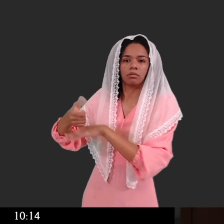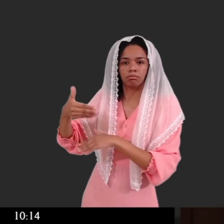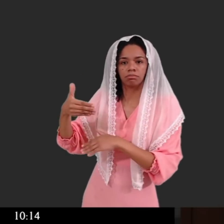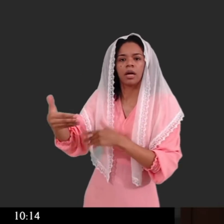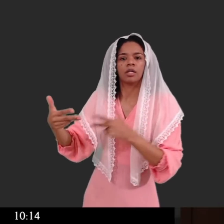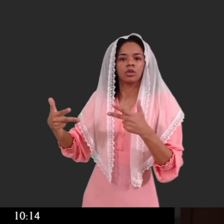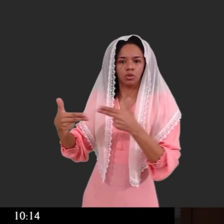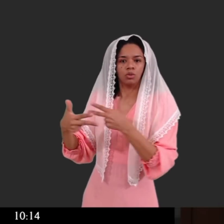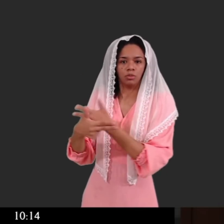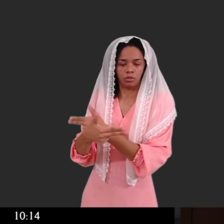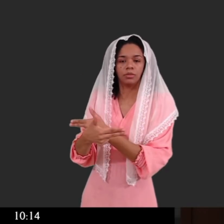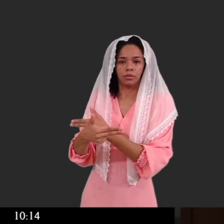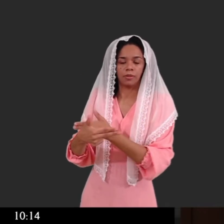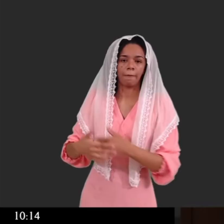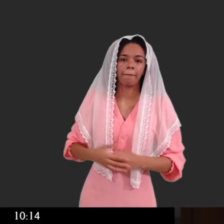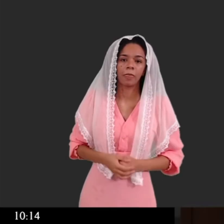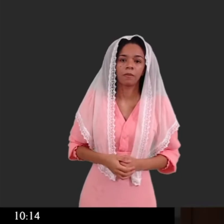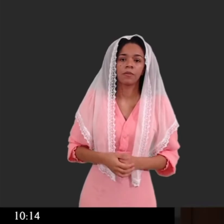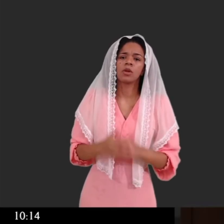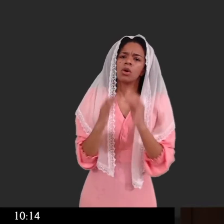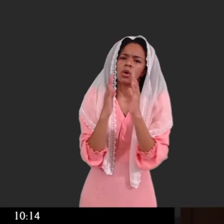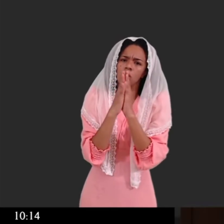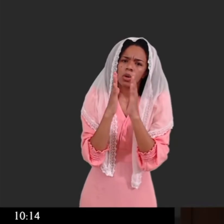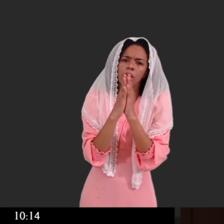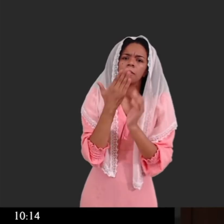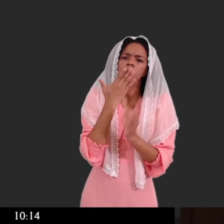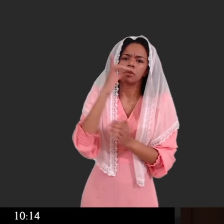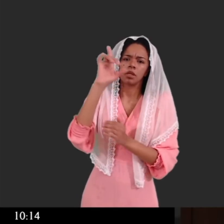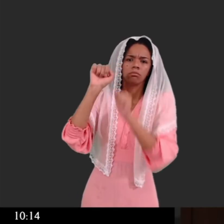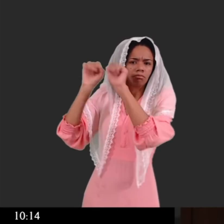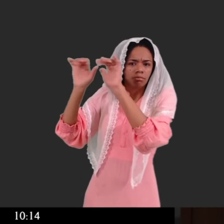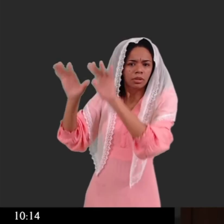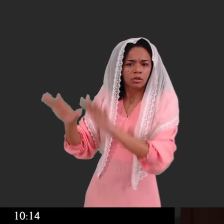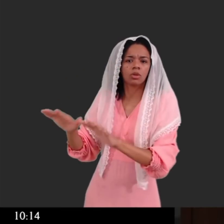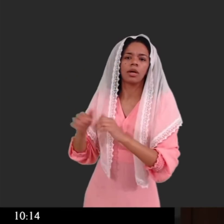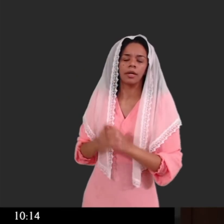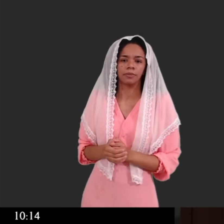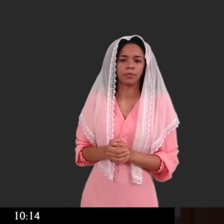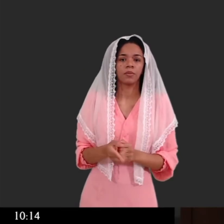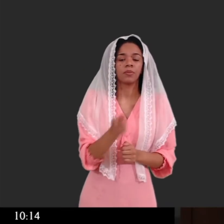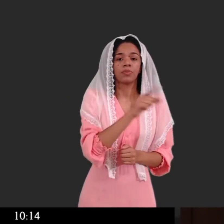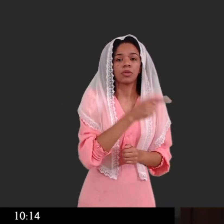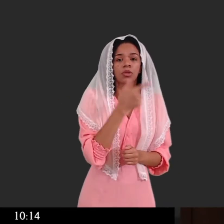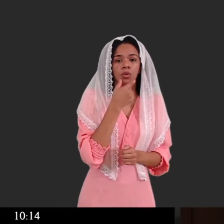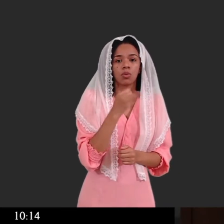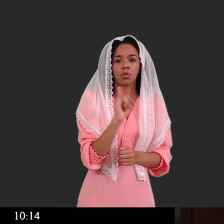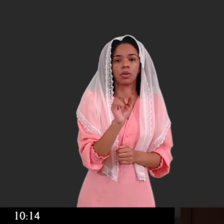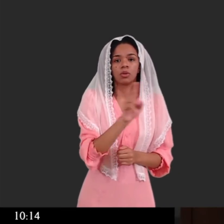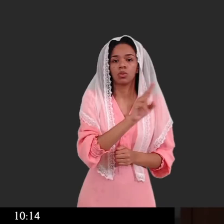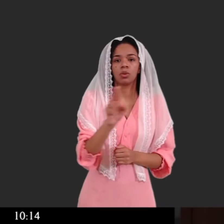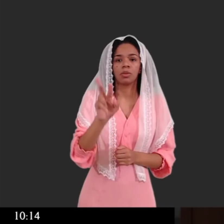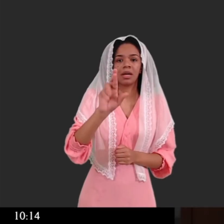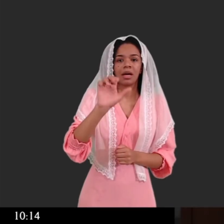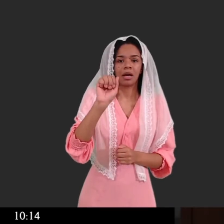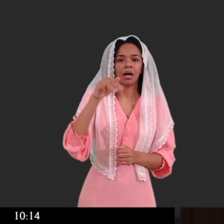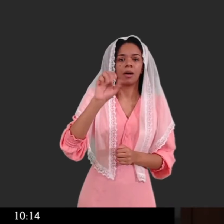nos próximos dias. Oremos para que tudo corra bem. Irmão Ramon Carlos Garcia Requena, um